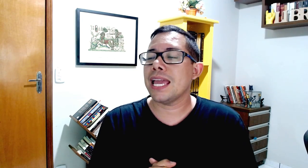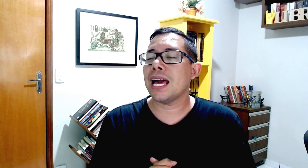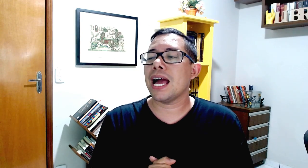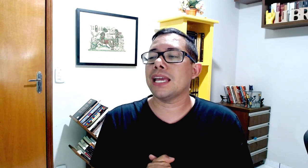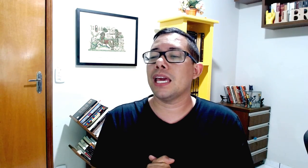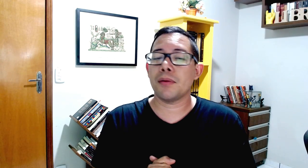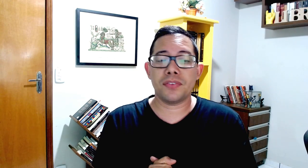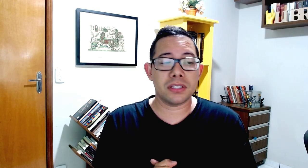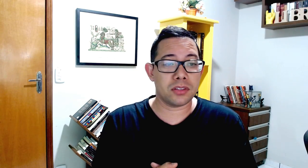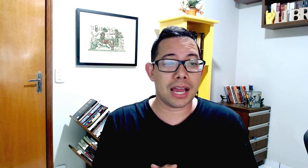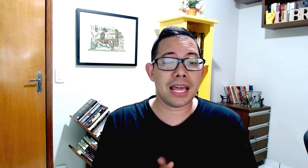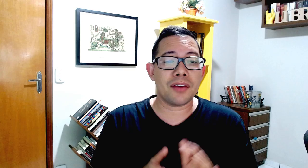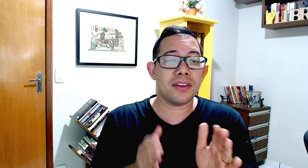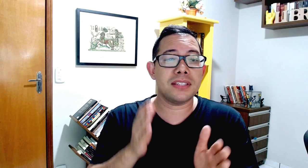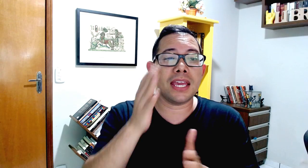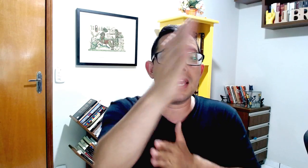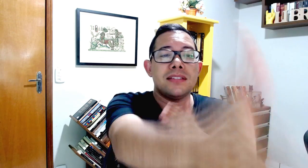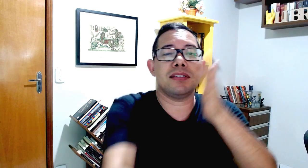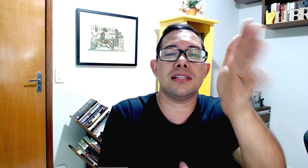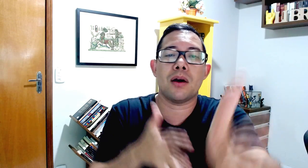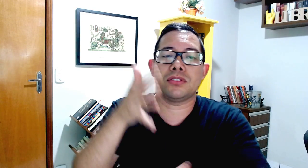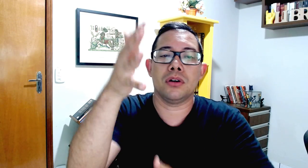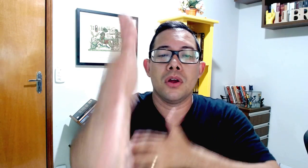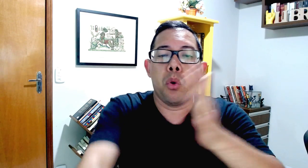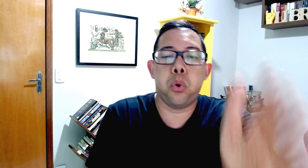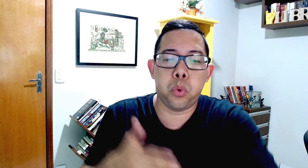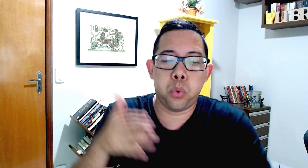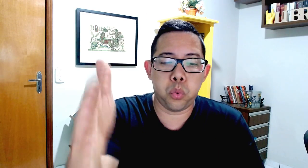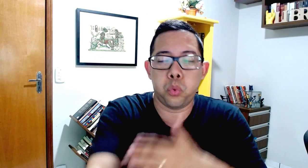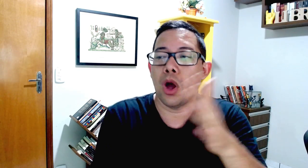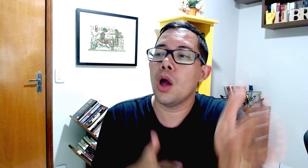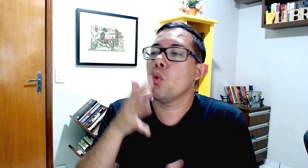aí aquela uma vez assim aí ela fez e esse sinal só um